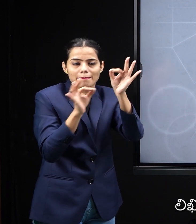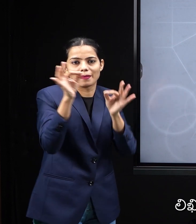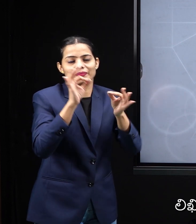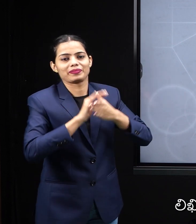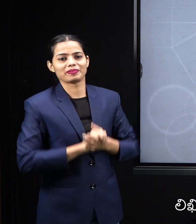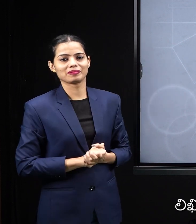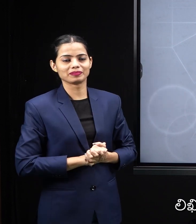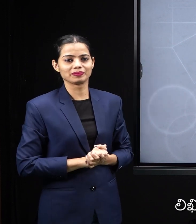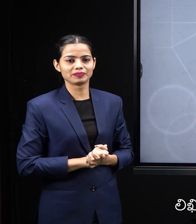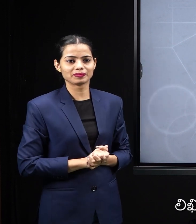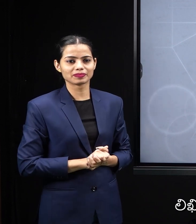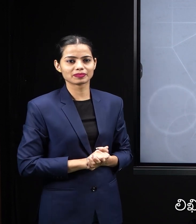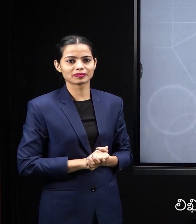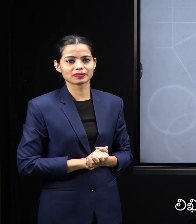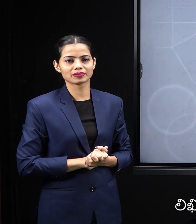లిఖించబడిన కోణ సిద్ధాంతం,